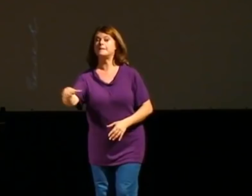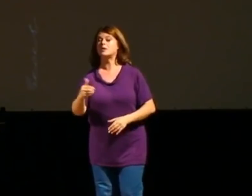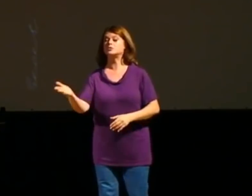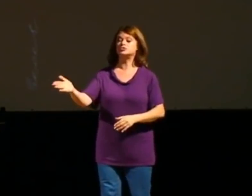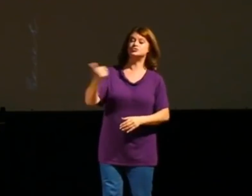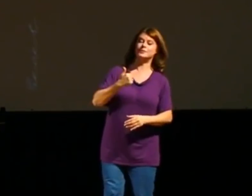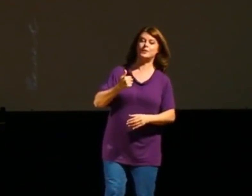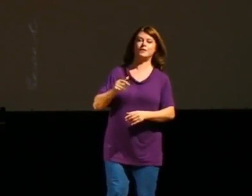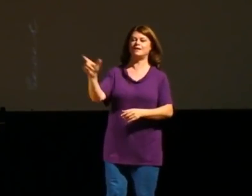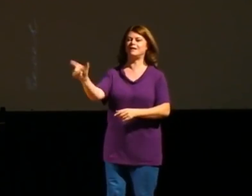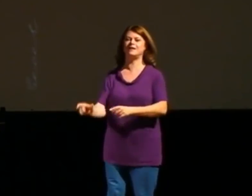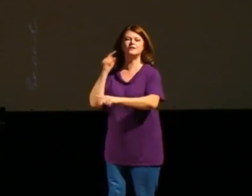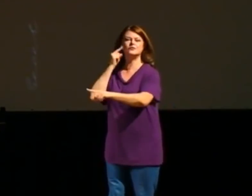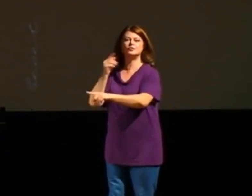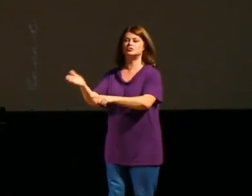da multidão.